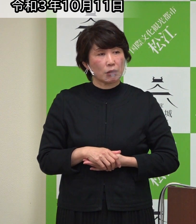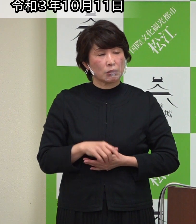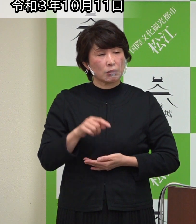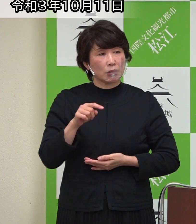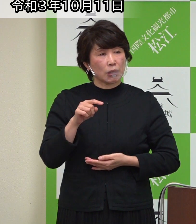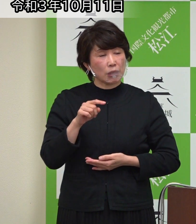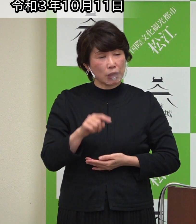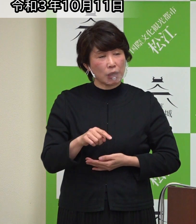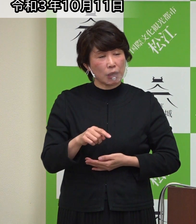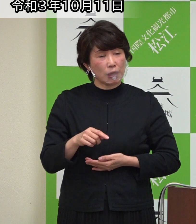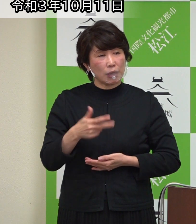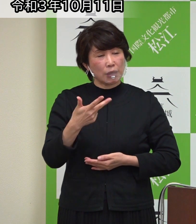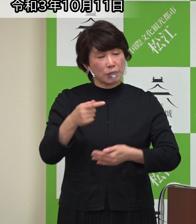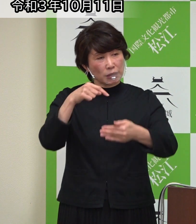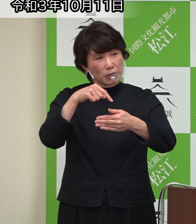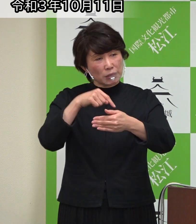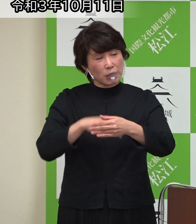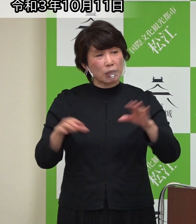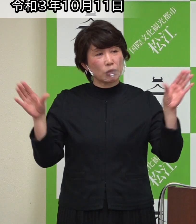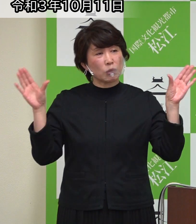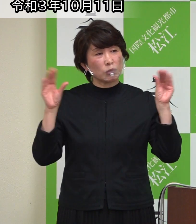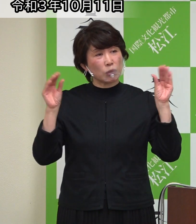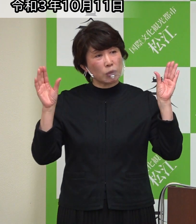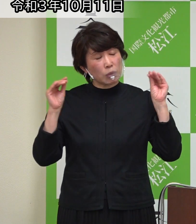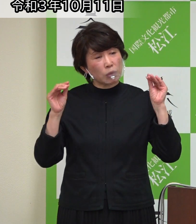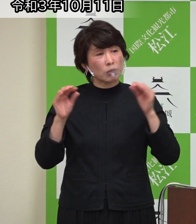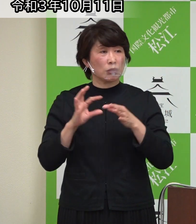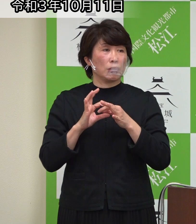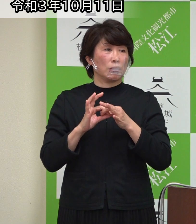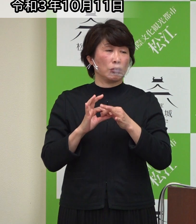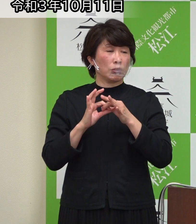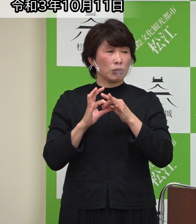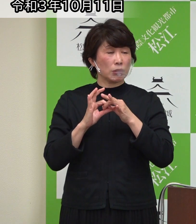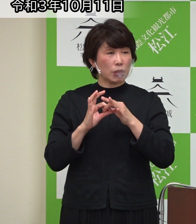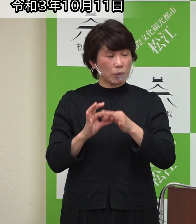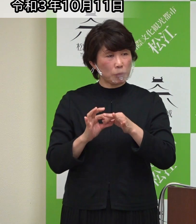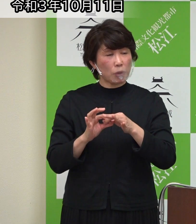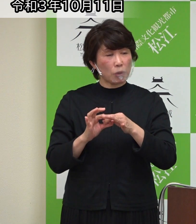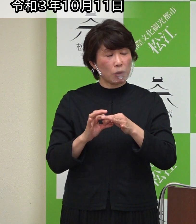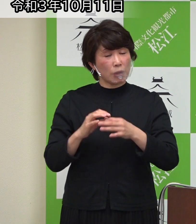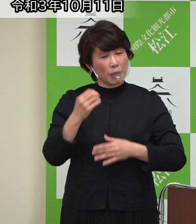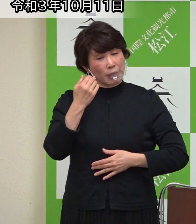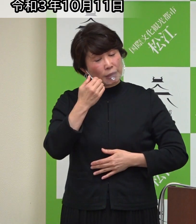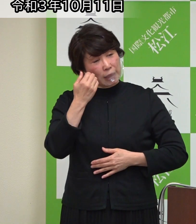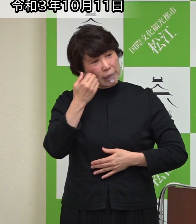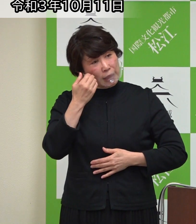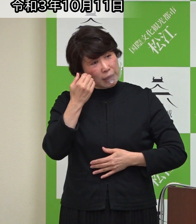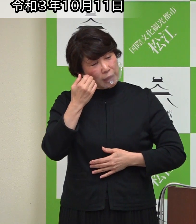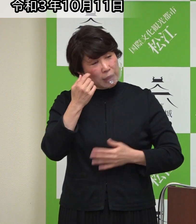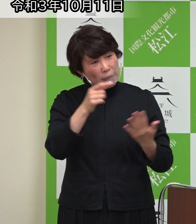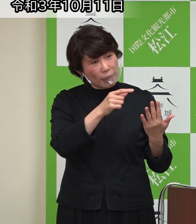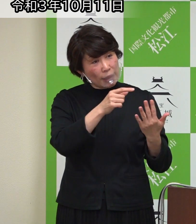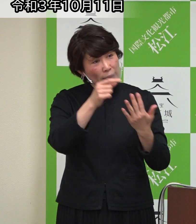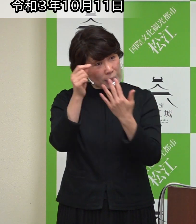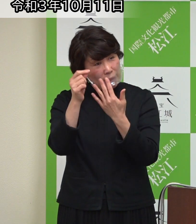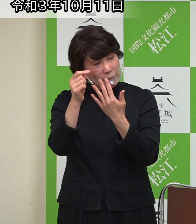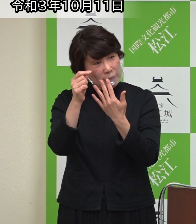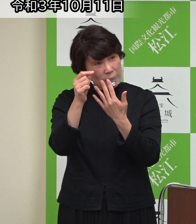にこう市内の情報通みたいな方を何人か選抜してこう SNS の対